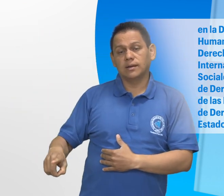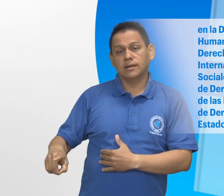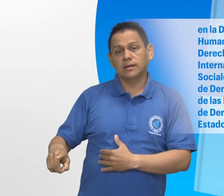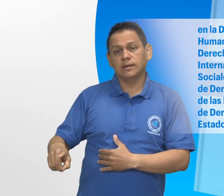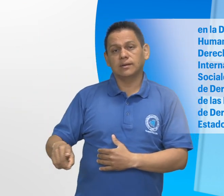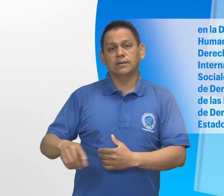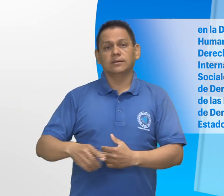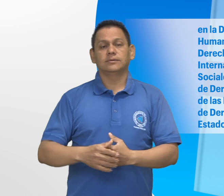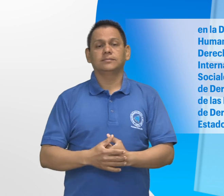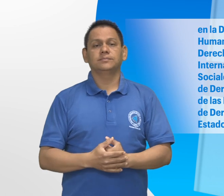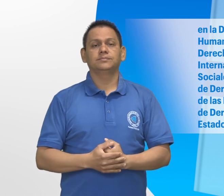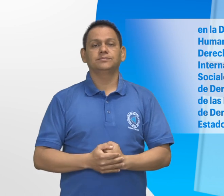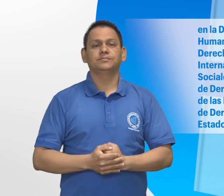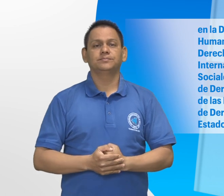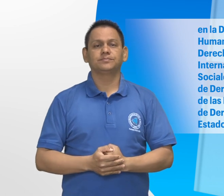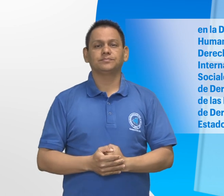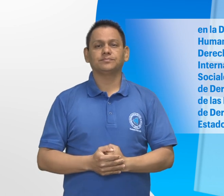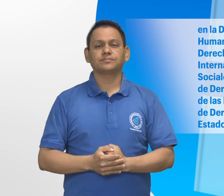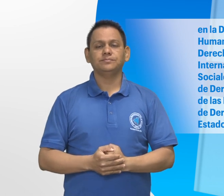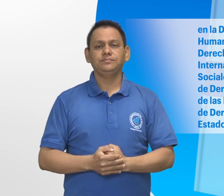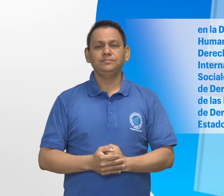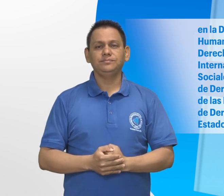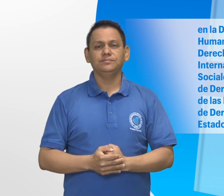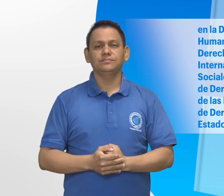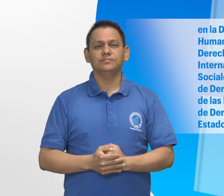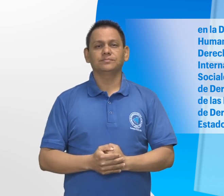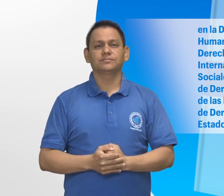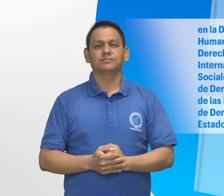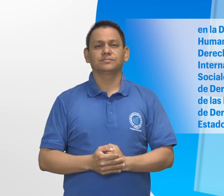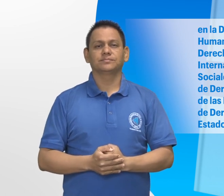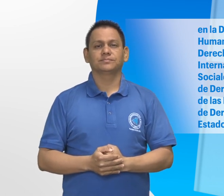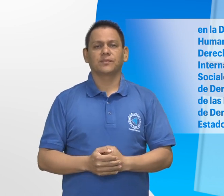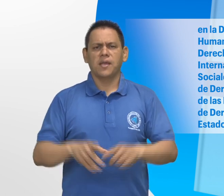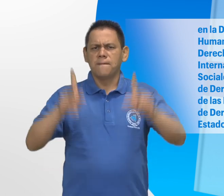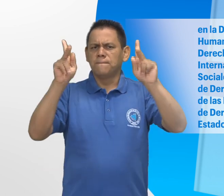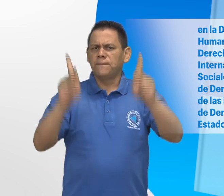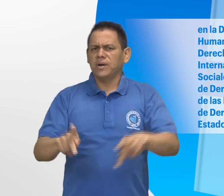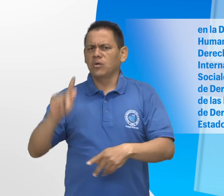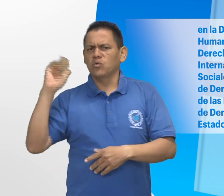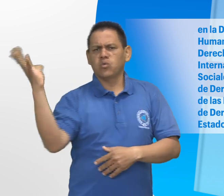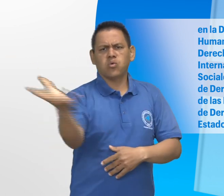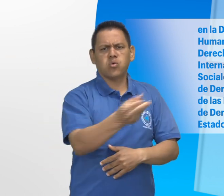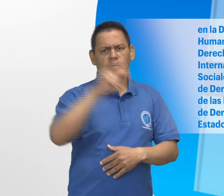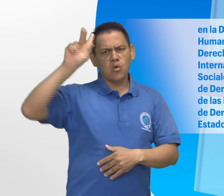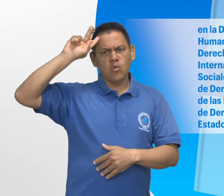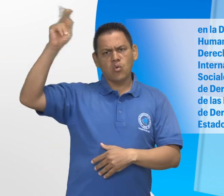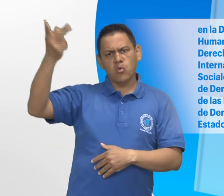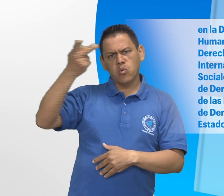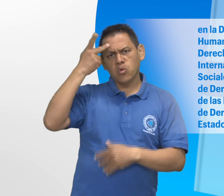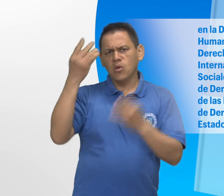de Derechos Civiles y Políticos de la Organización de las Naciones Unidas